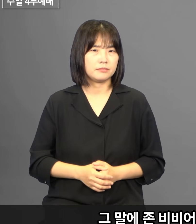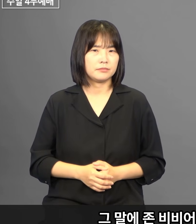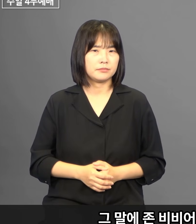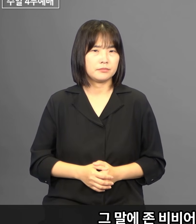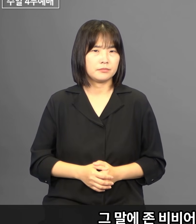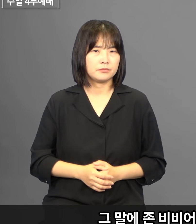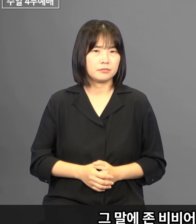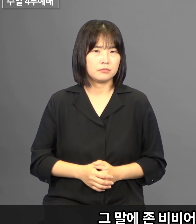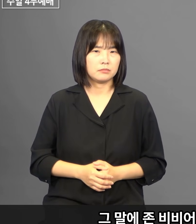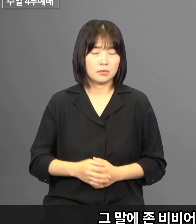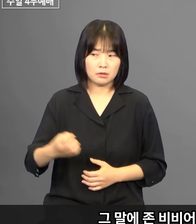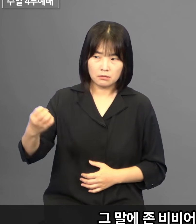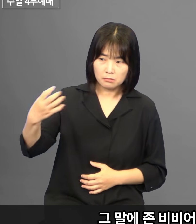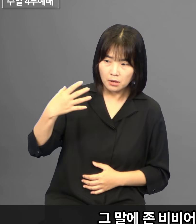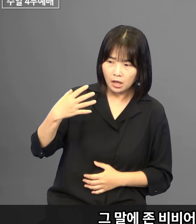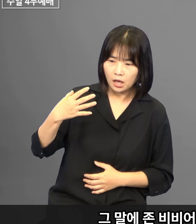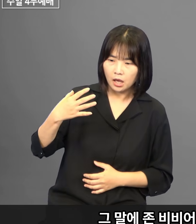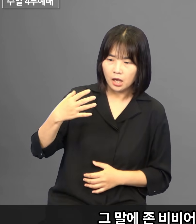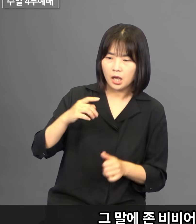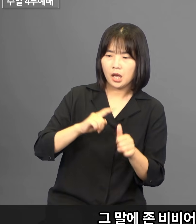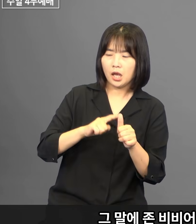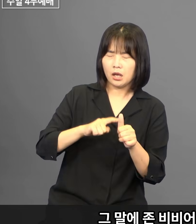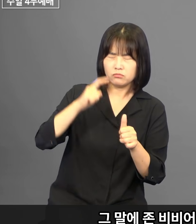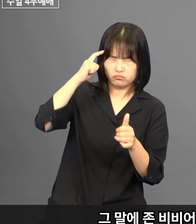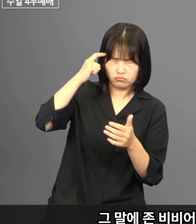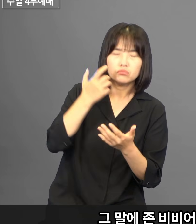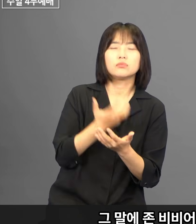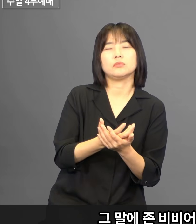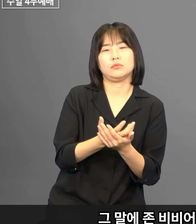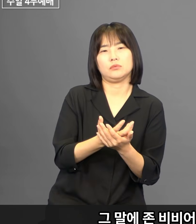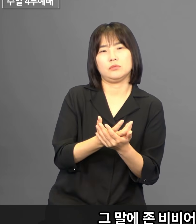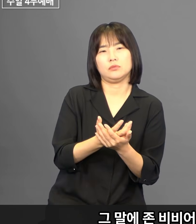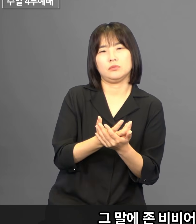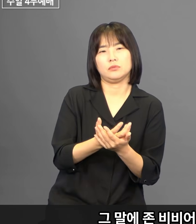그 말에 존 비비어 목사님이 충격을 받았어요.